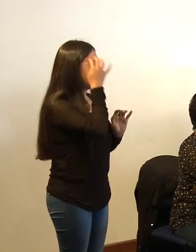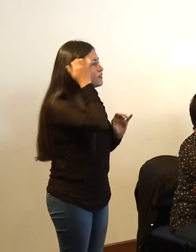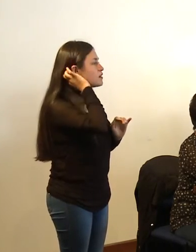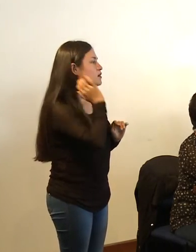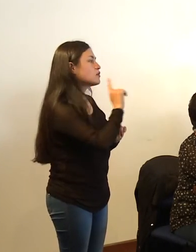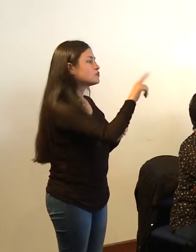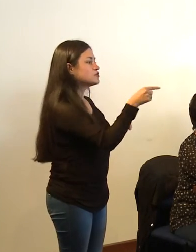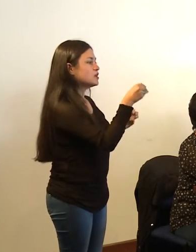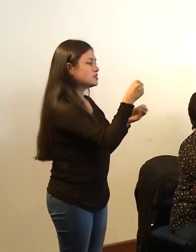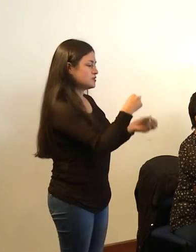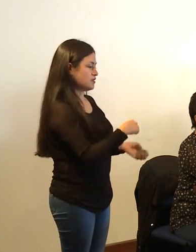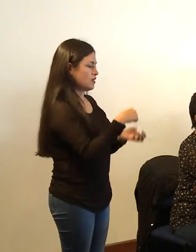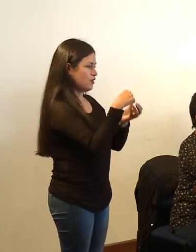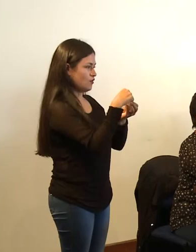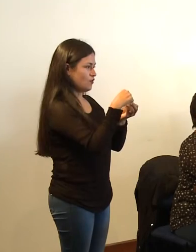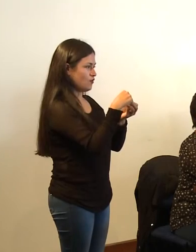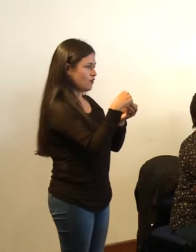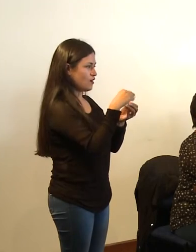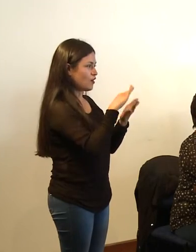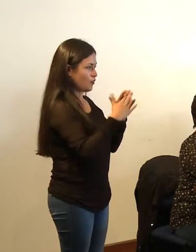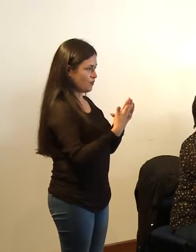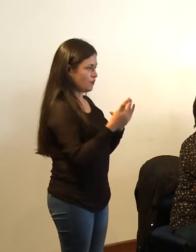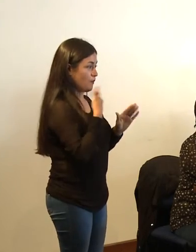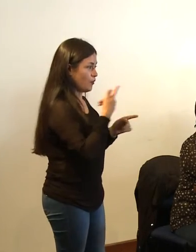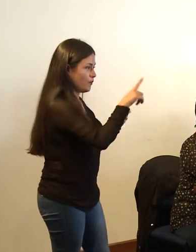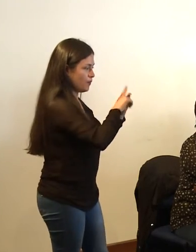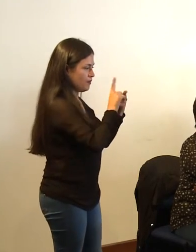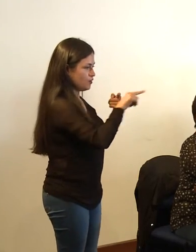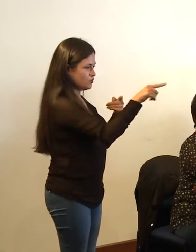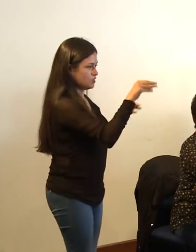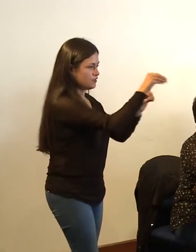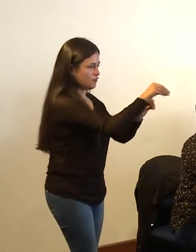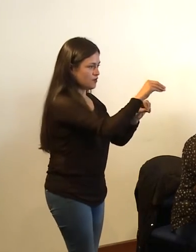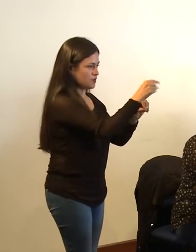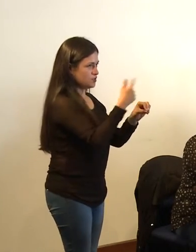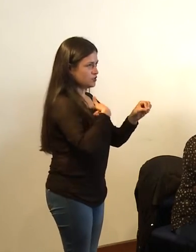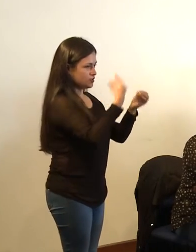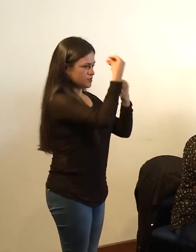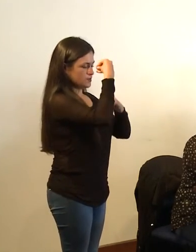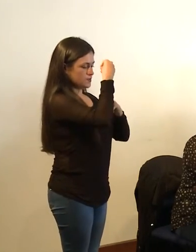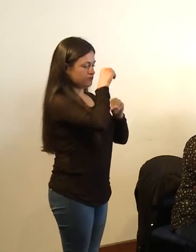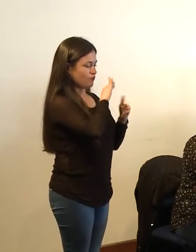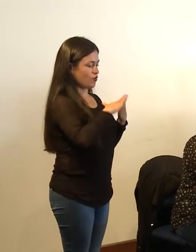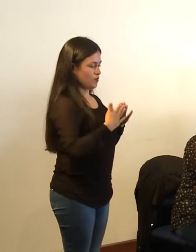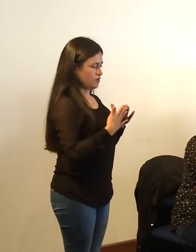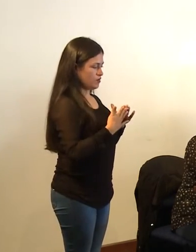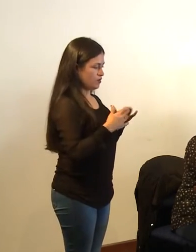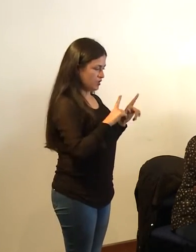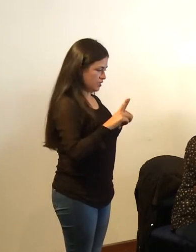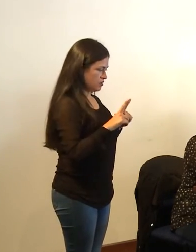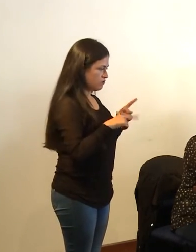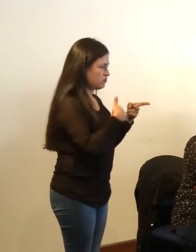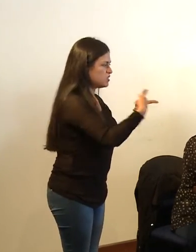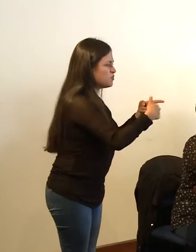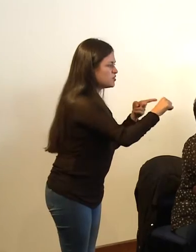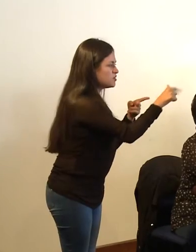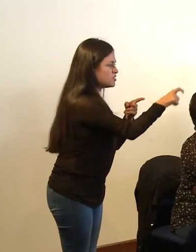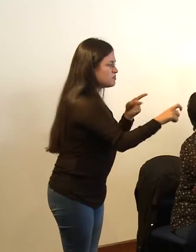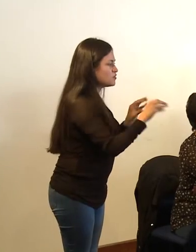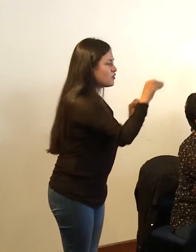comunitarios? ¿Pretender educar a otros como educadores comunitarios? Y en este contexto en